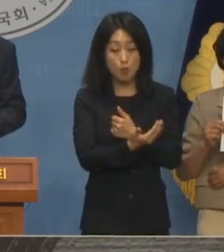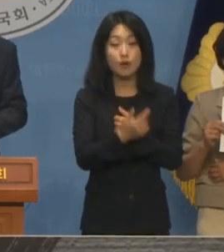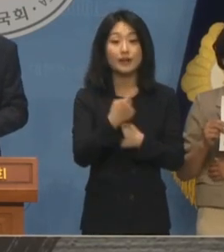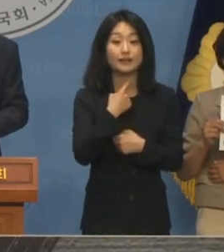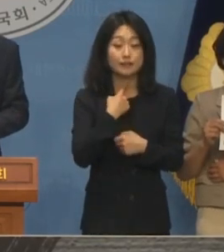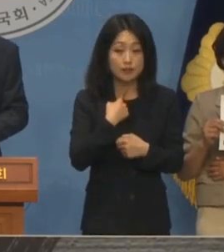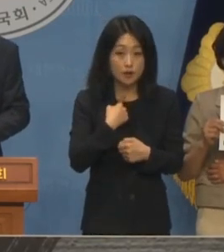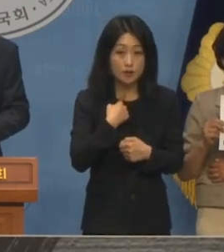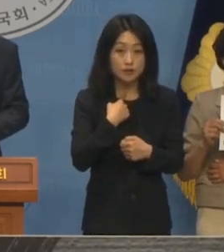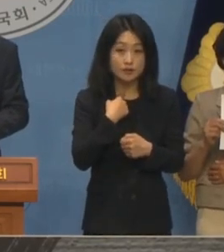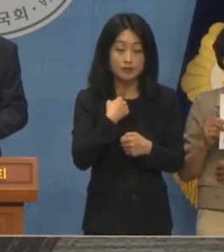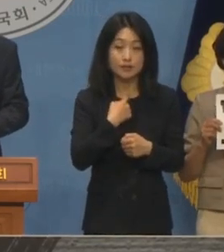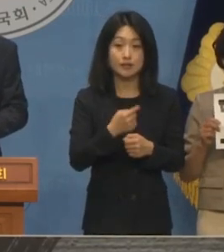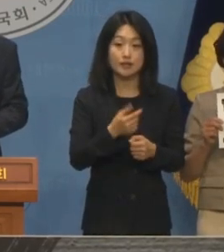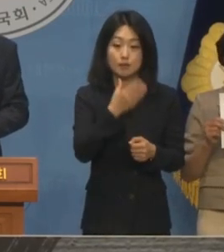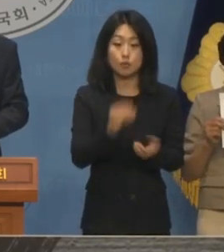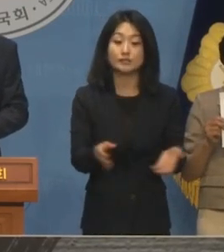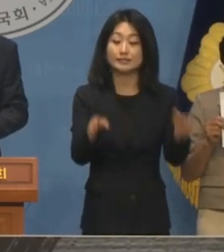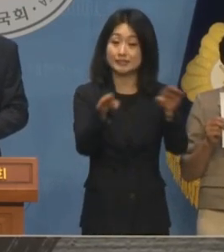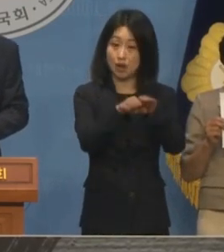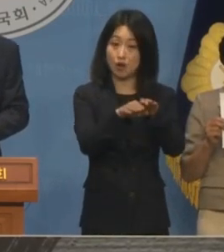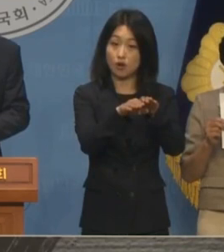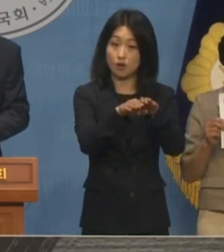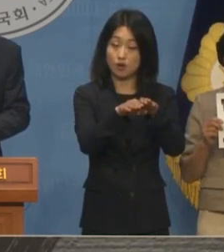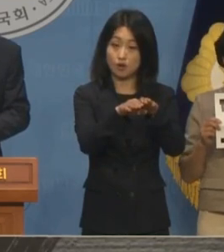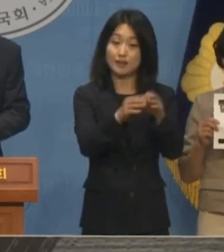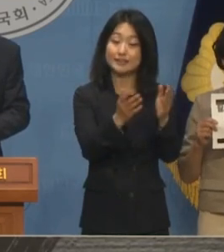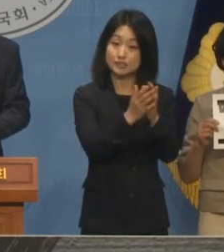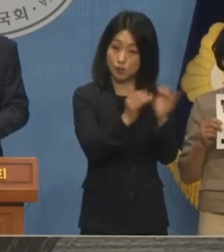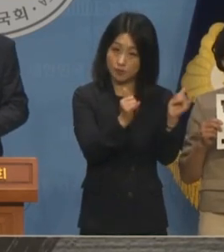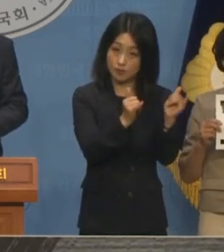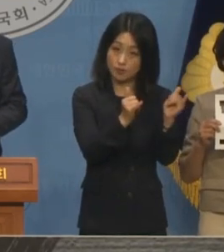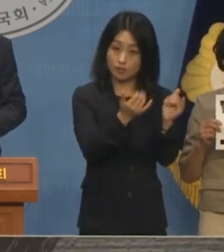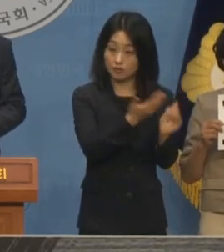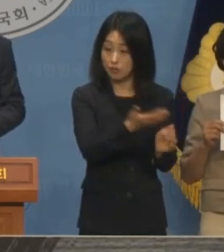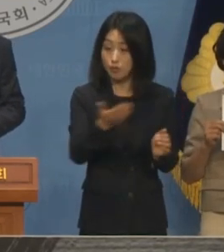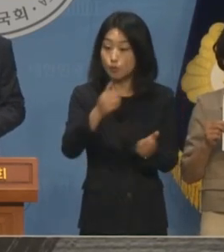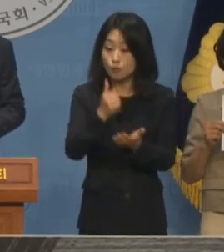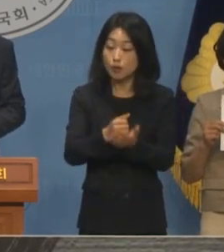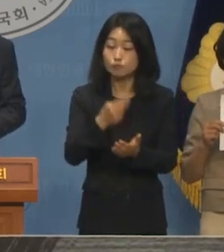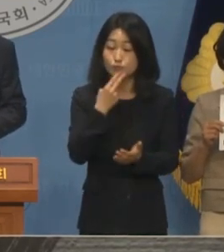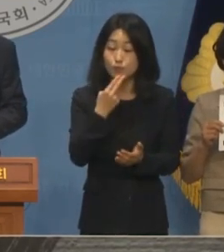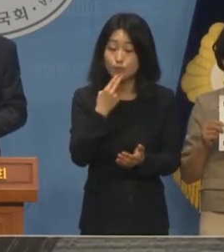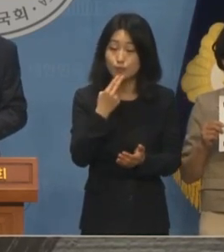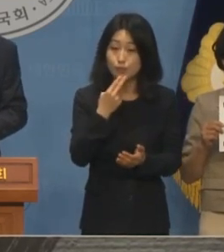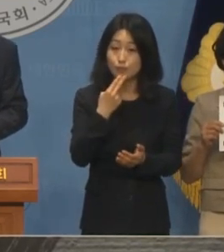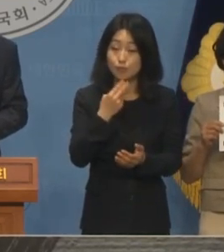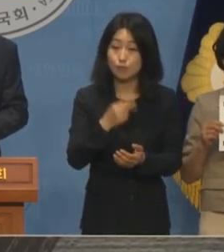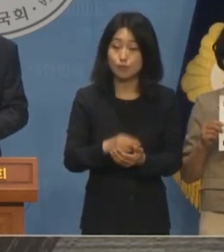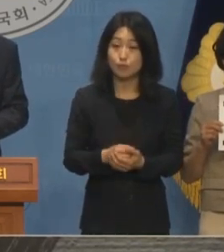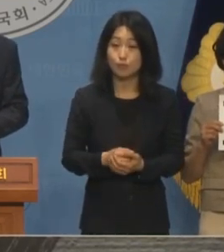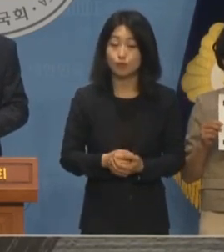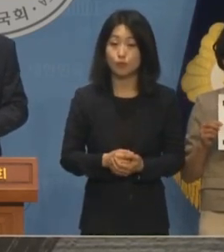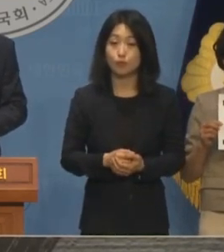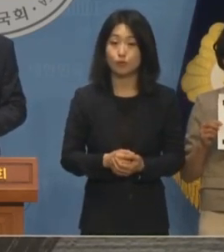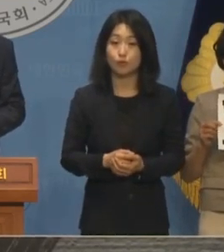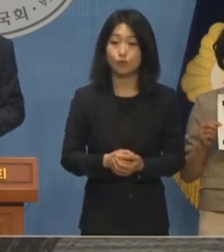계셨던 시설의 시설 종사자분들 이분들이 무슨 죄가 있습니까? 죄가